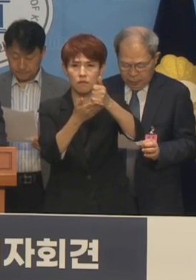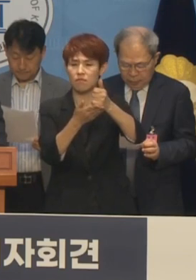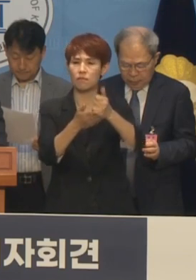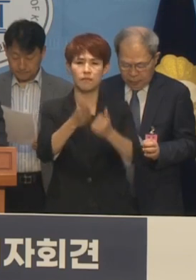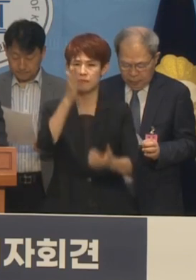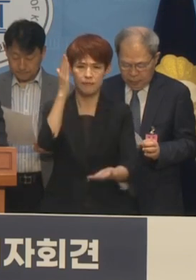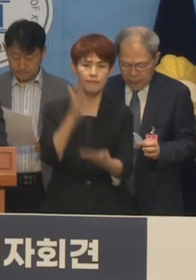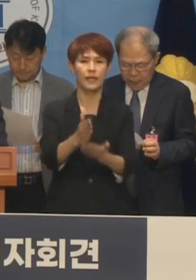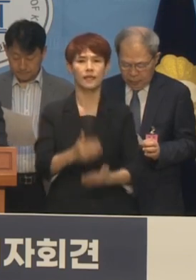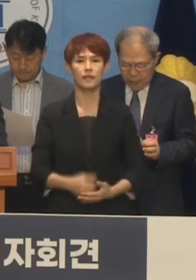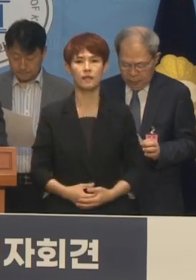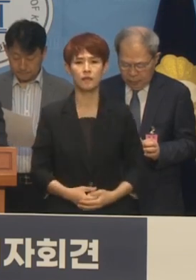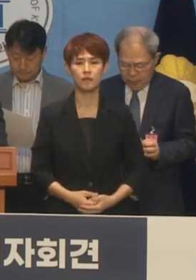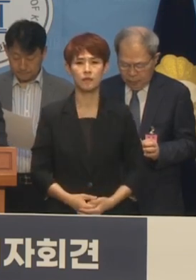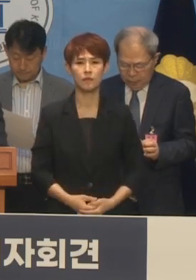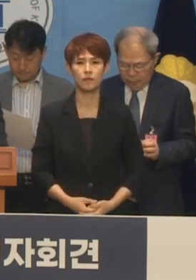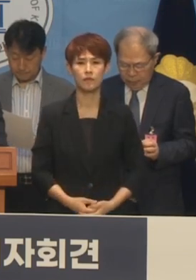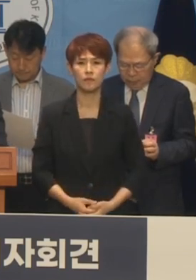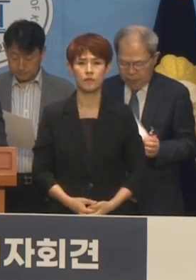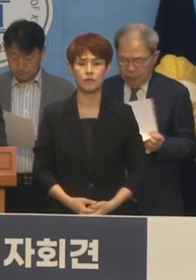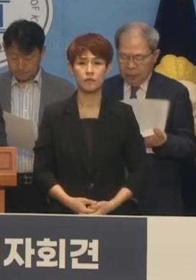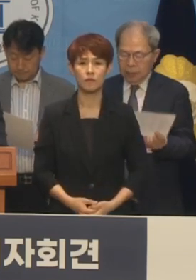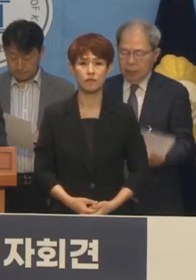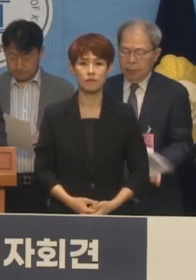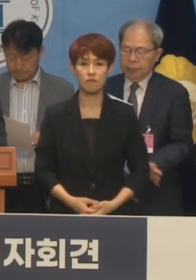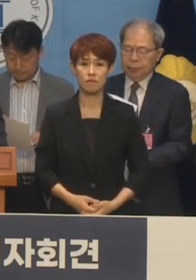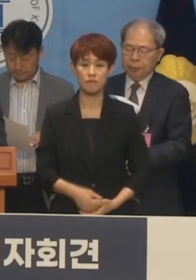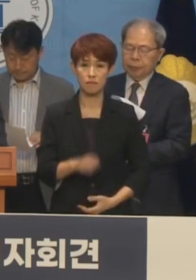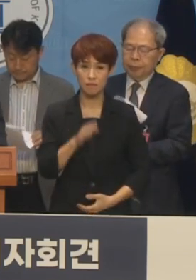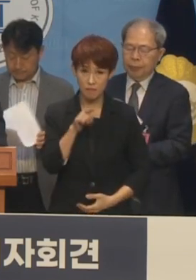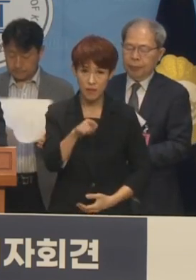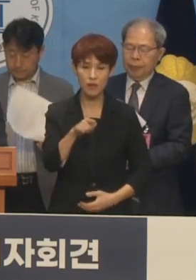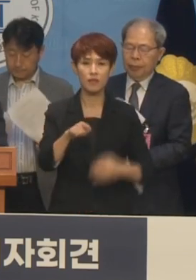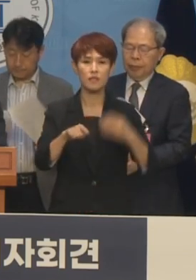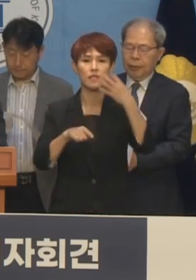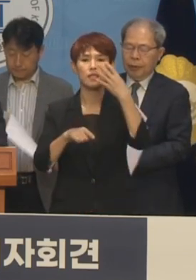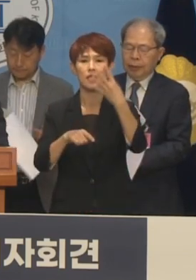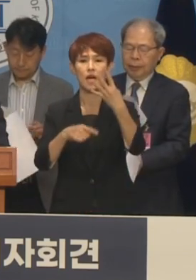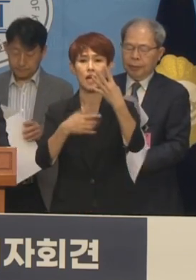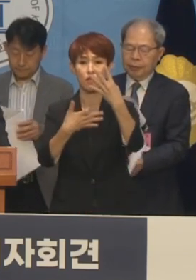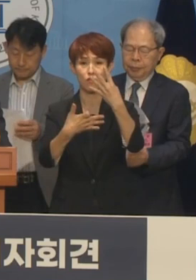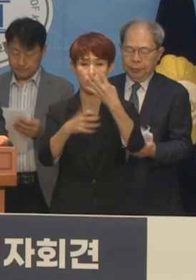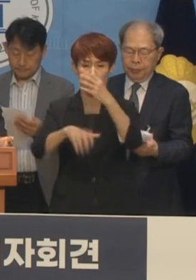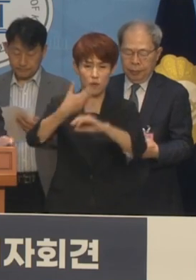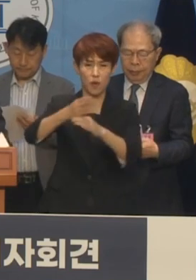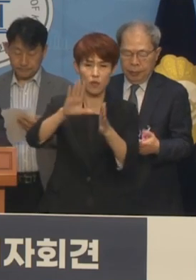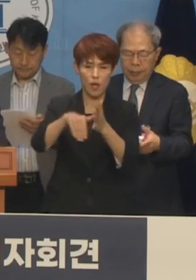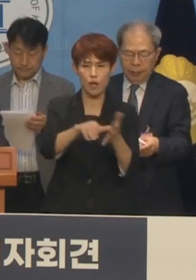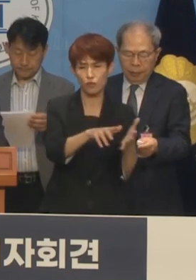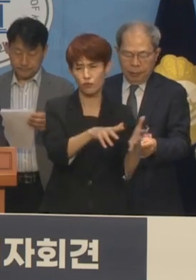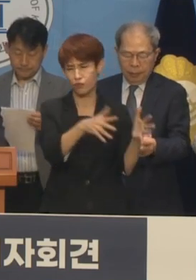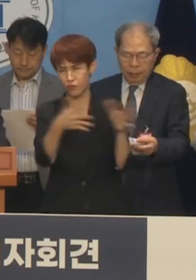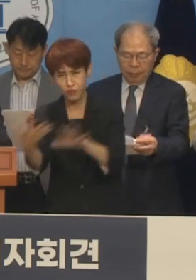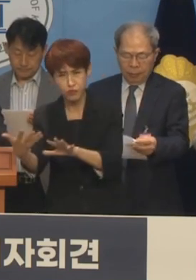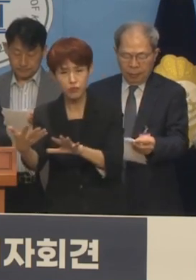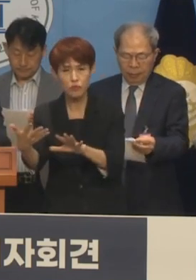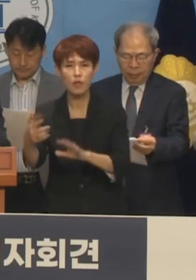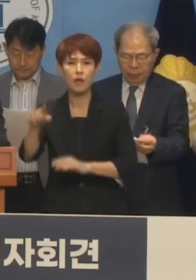당장 손을 뗄 것을 요구한다. 그것이 4.19 혁명 당시 희생되신